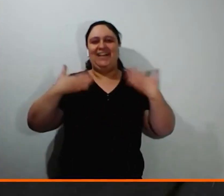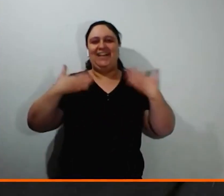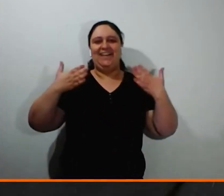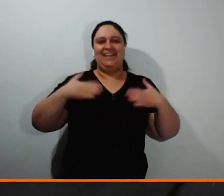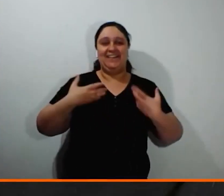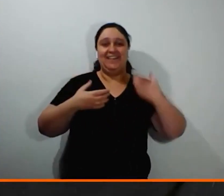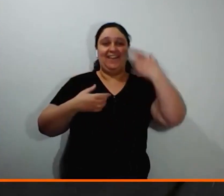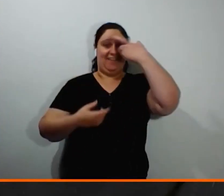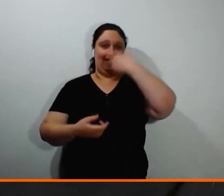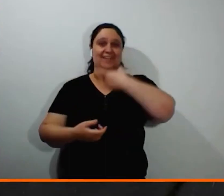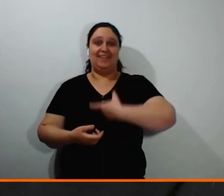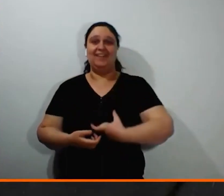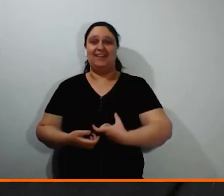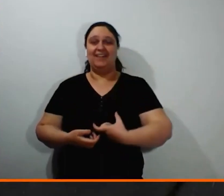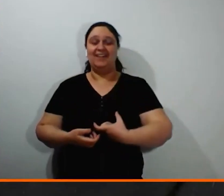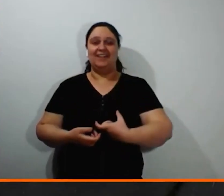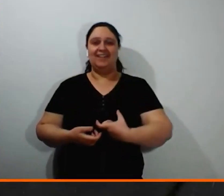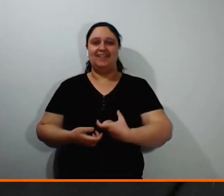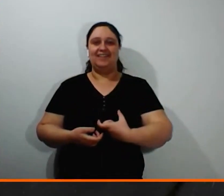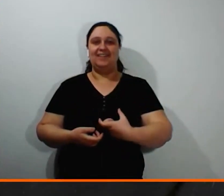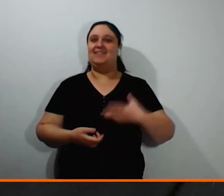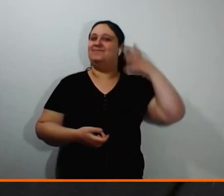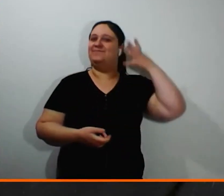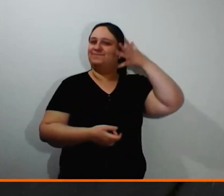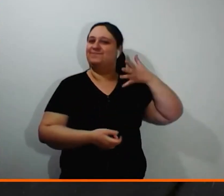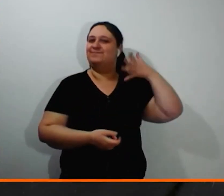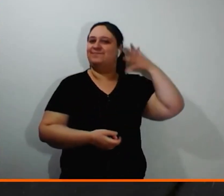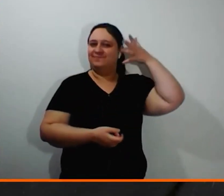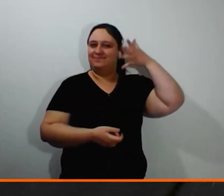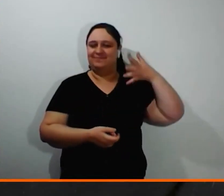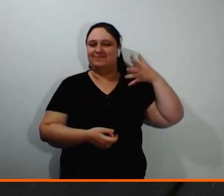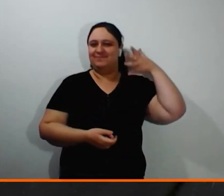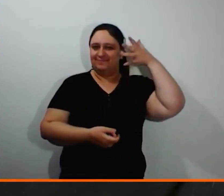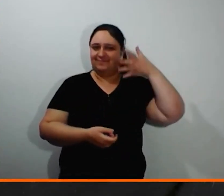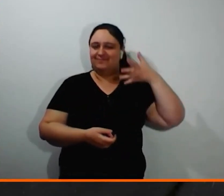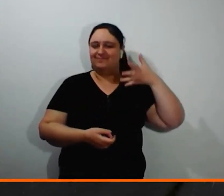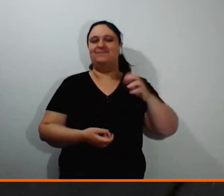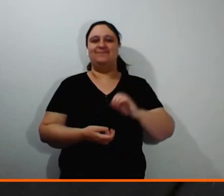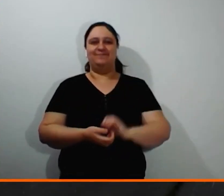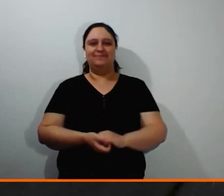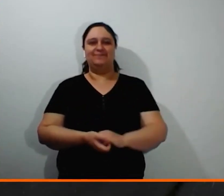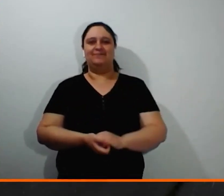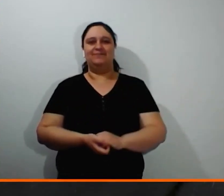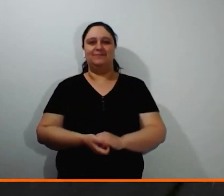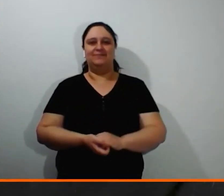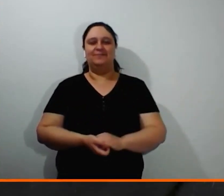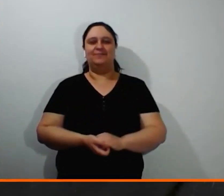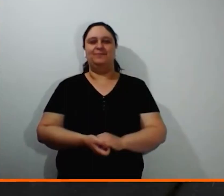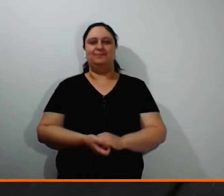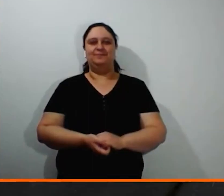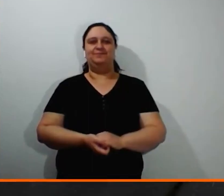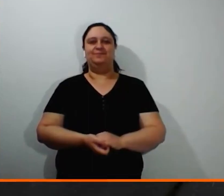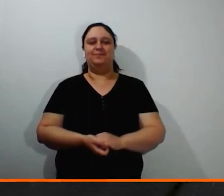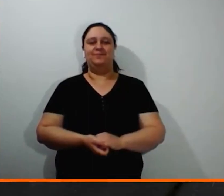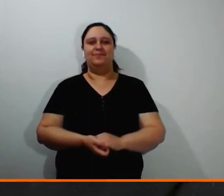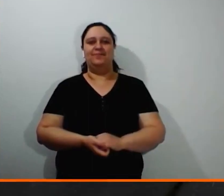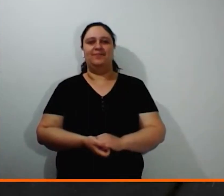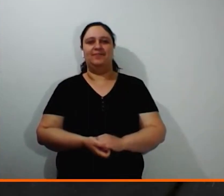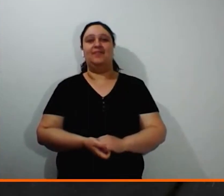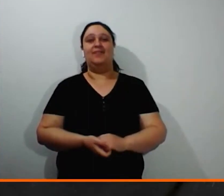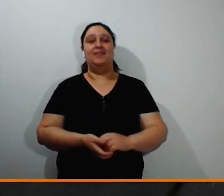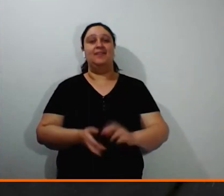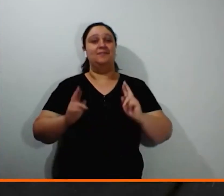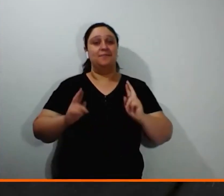para todos vocês. Espero que podemos assimilar essa palavra e dependemos